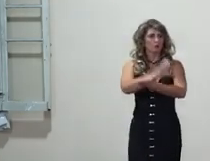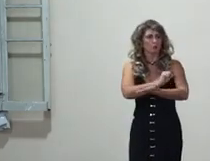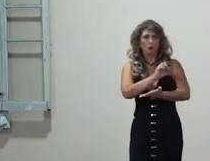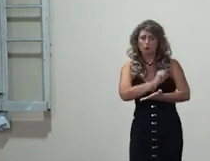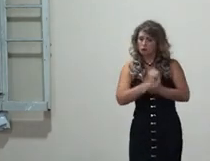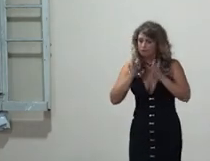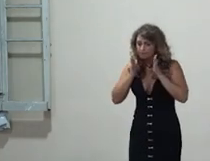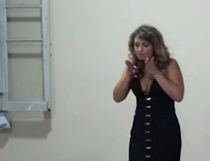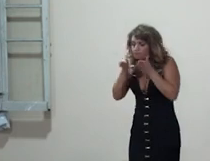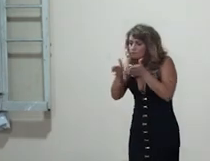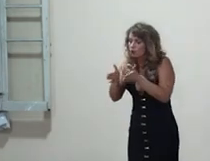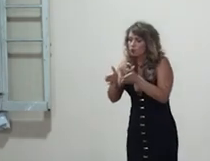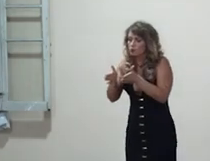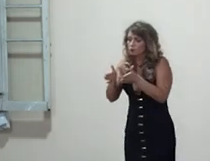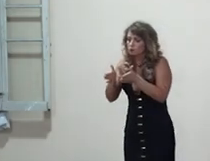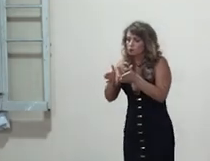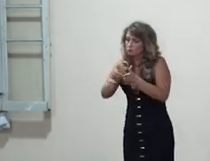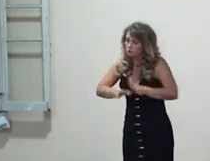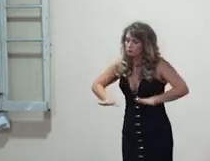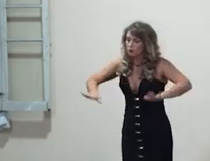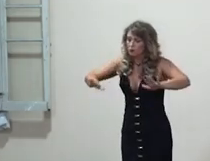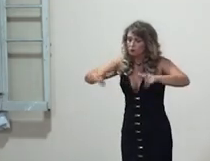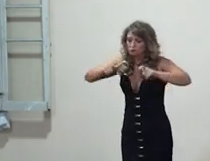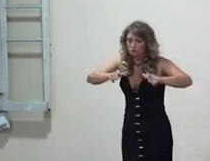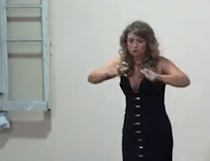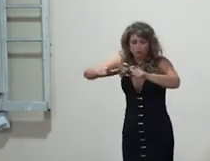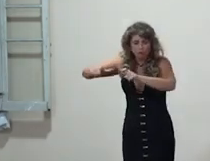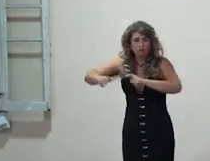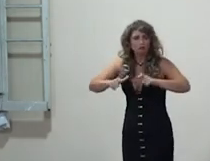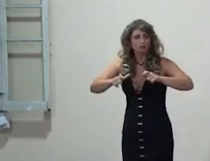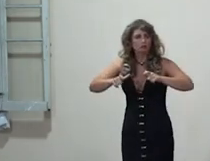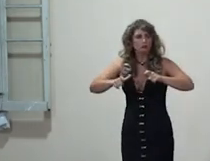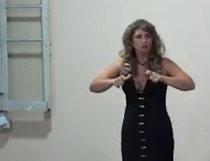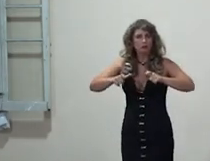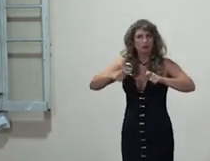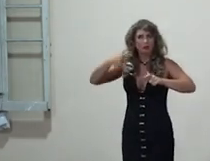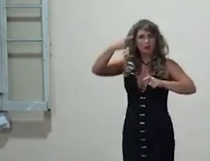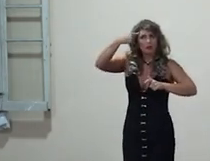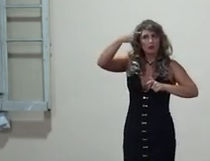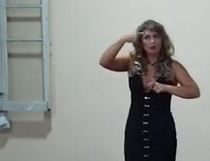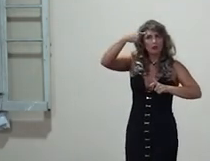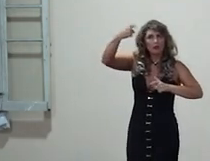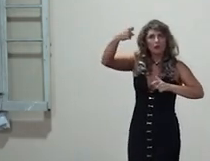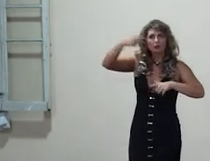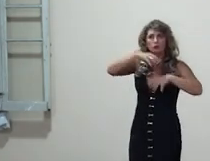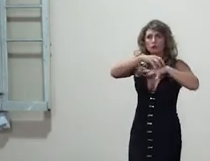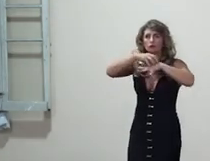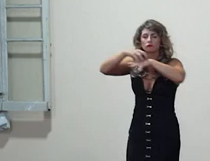muito focado na terra, e com a ideia da questão do